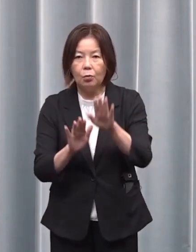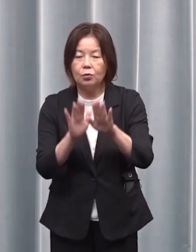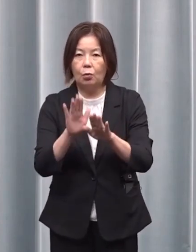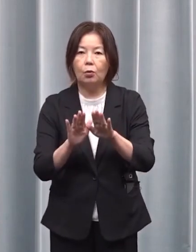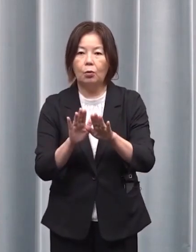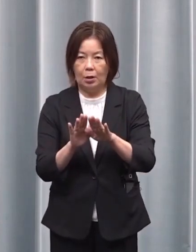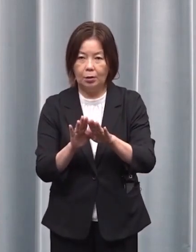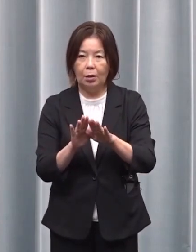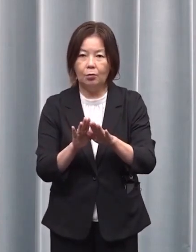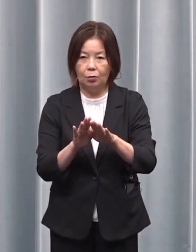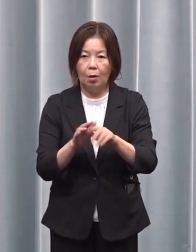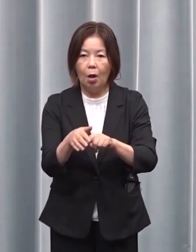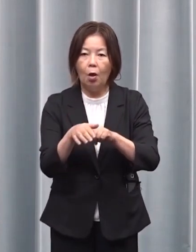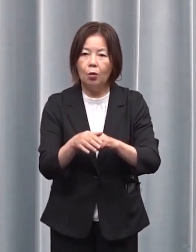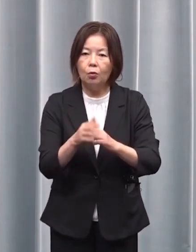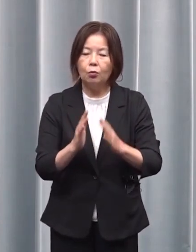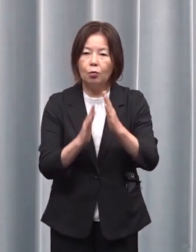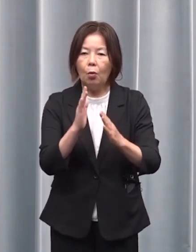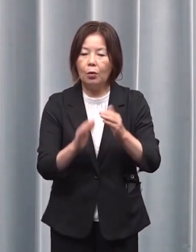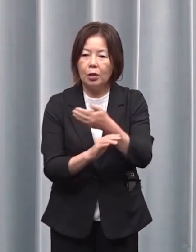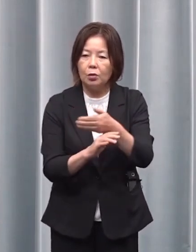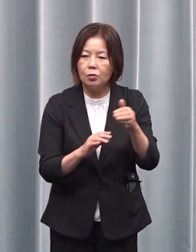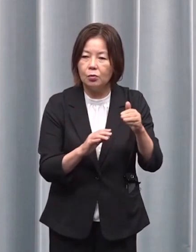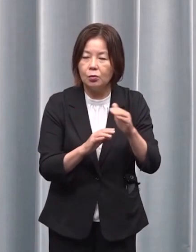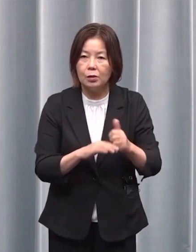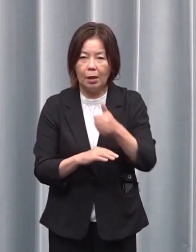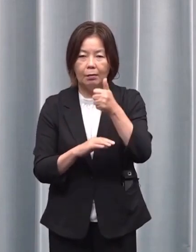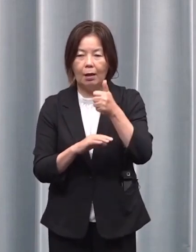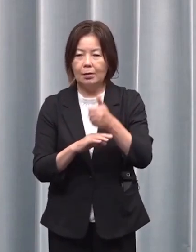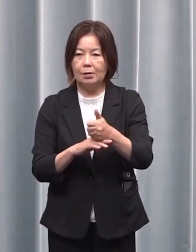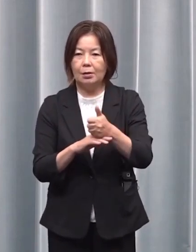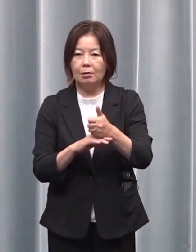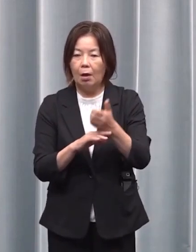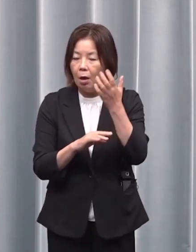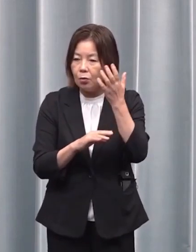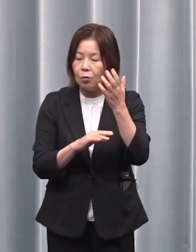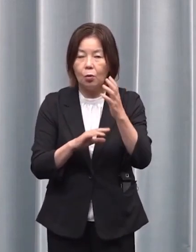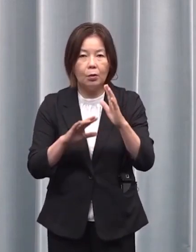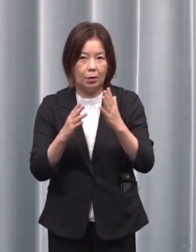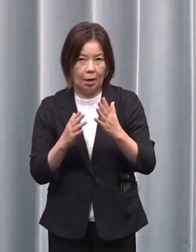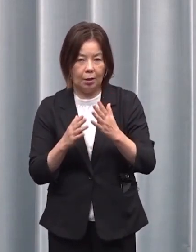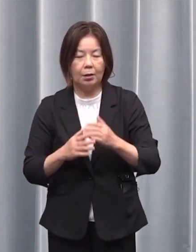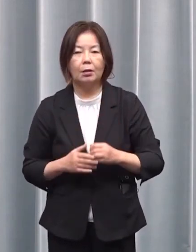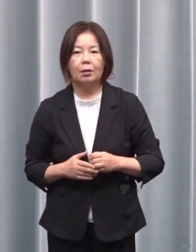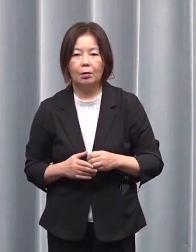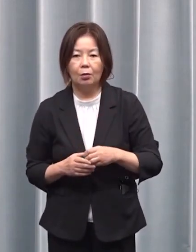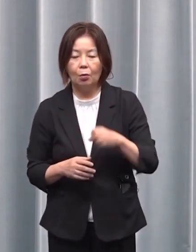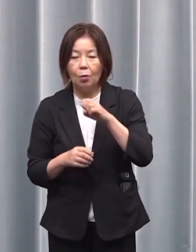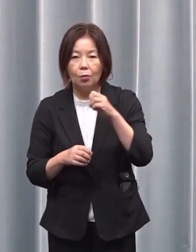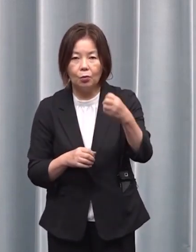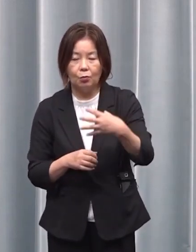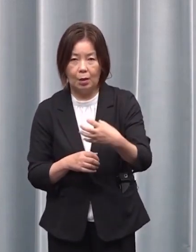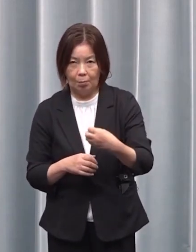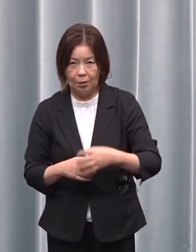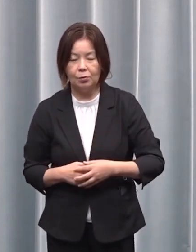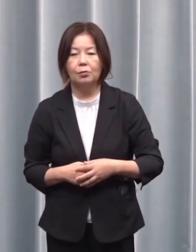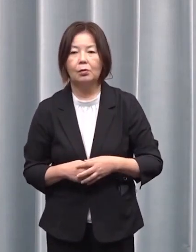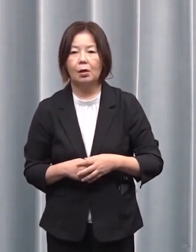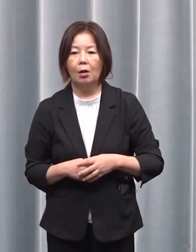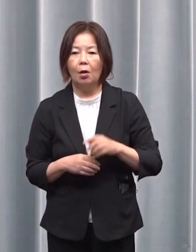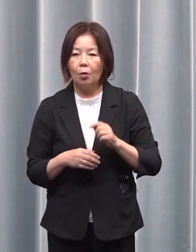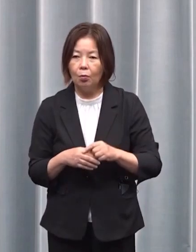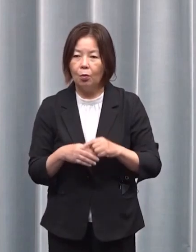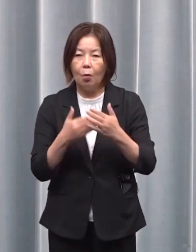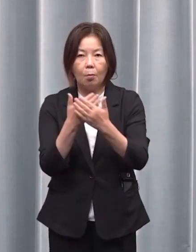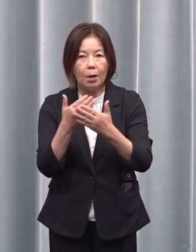臣、想定外だったとおっしゃっています。まあ、想定していないということはあまりにも政府として危機管理対応に乏しいと思うんですが、この点どういうふ